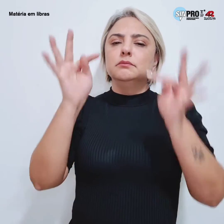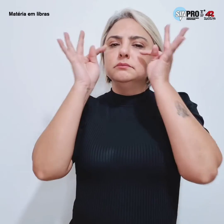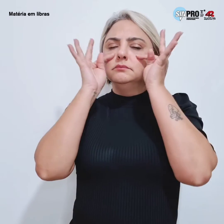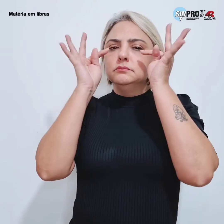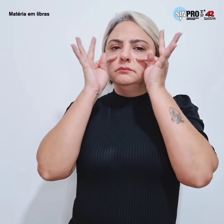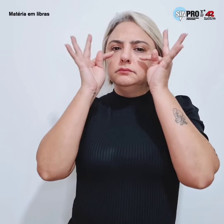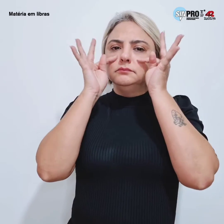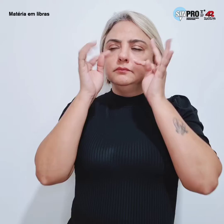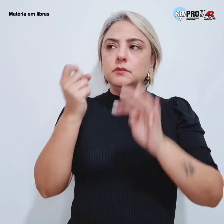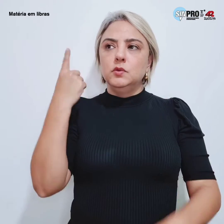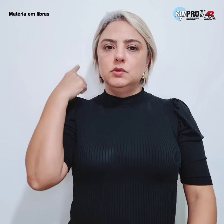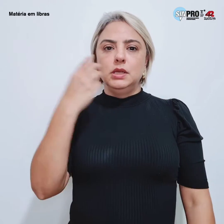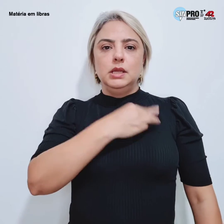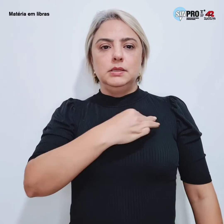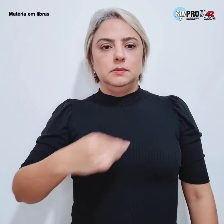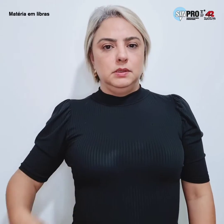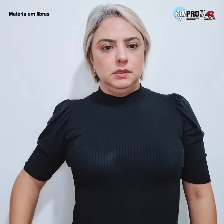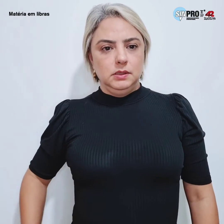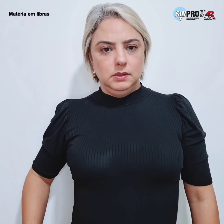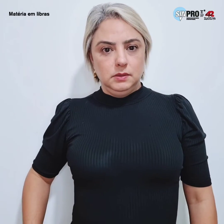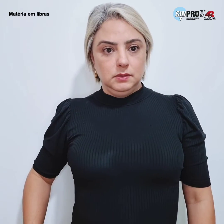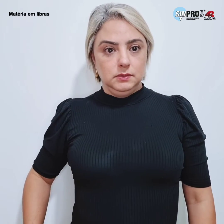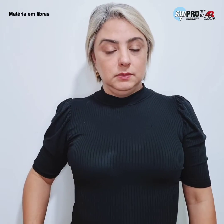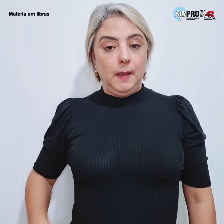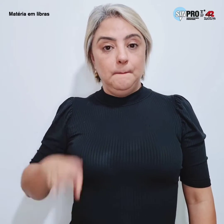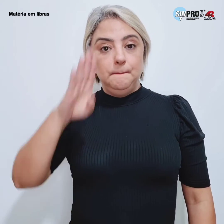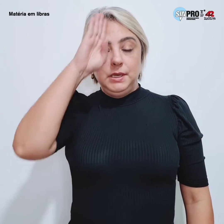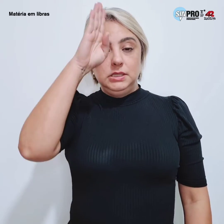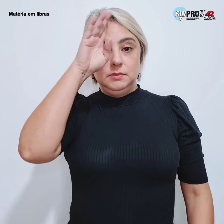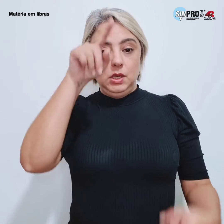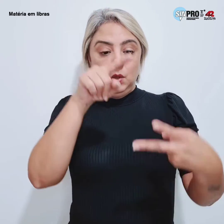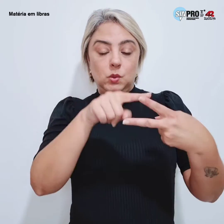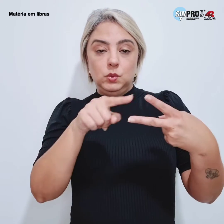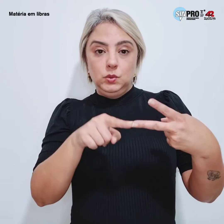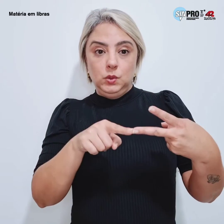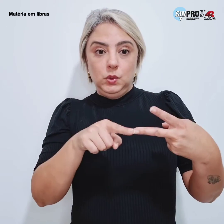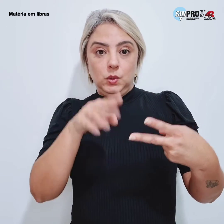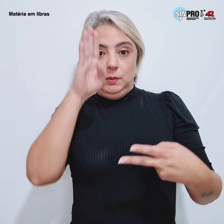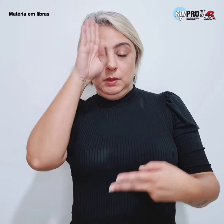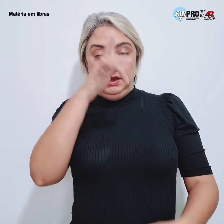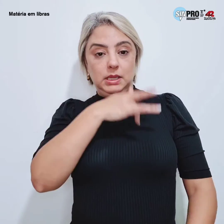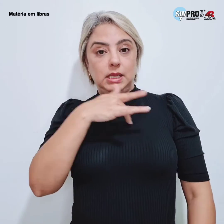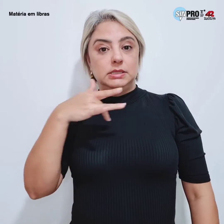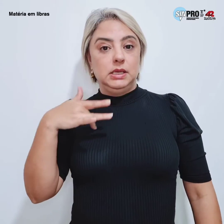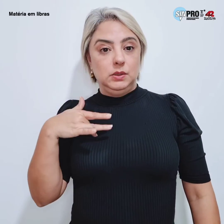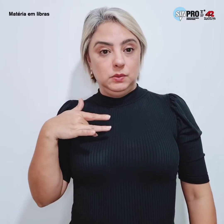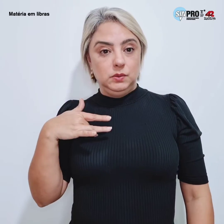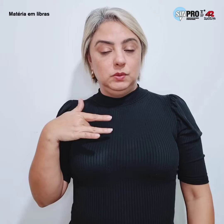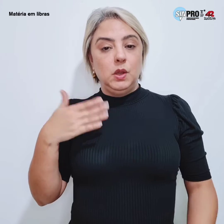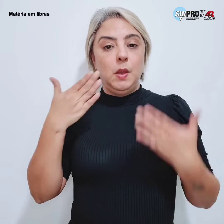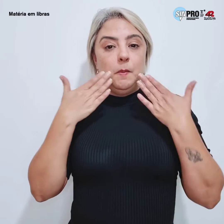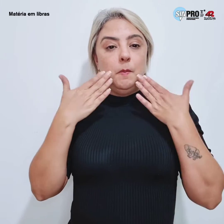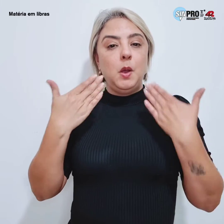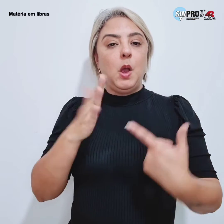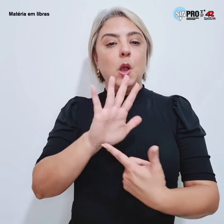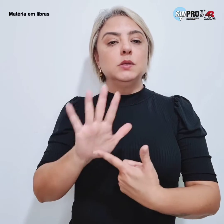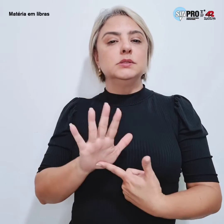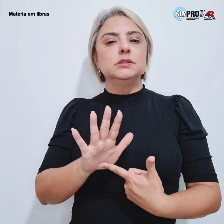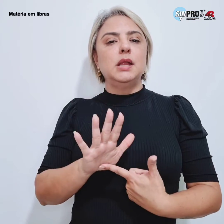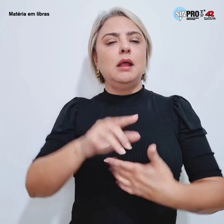dos ex-ministros, sobretudo os dois primeiros da saúde, revelaram os fatos que levaram